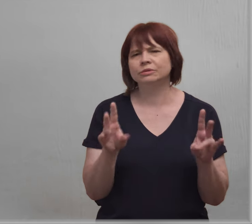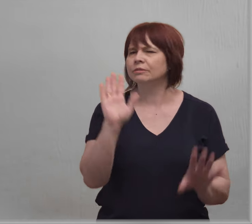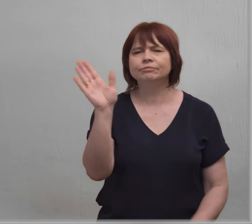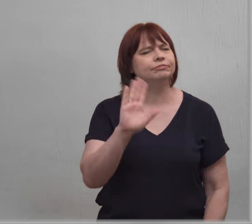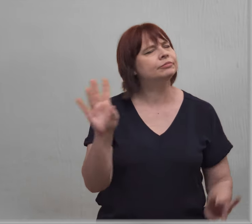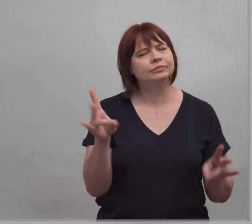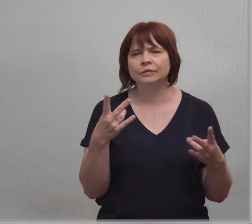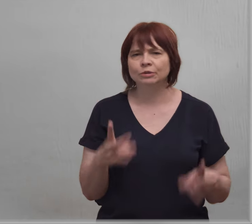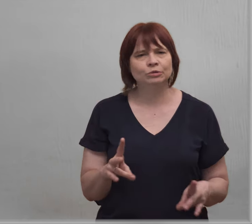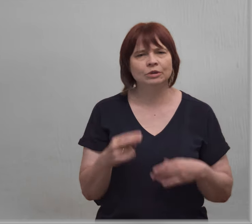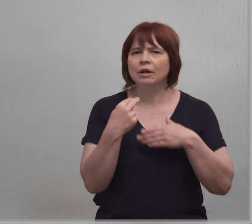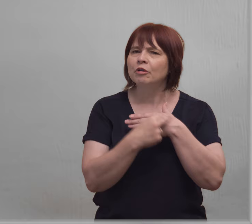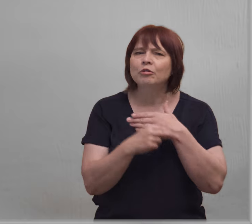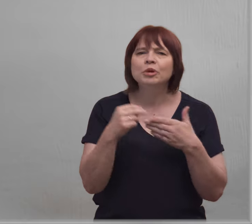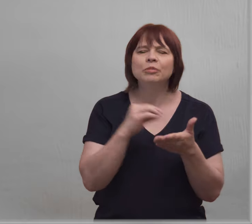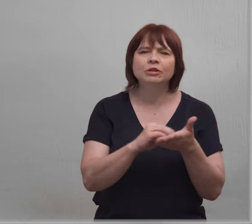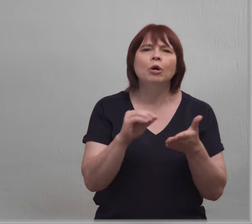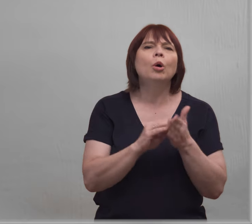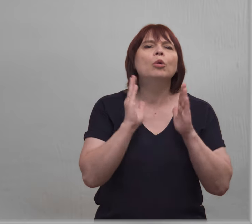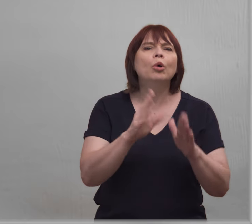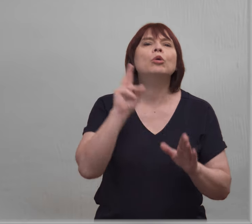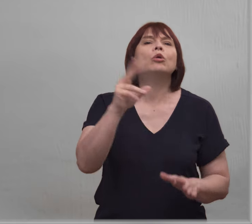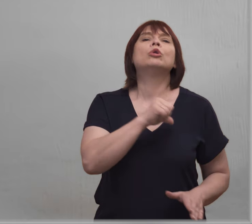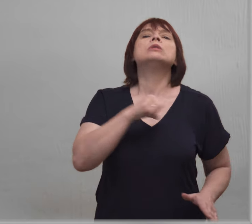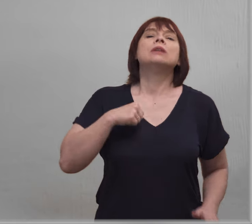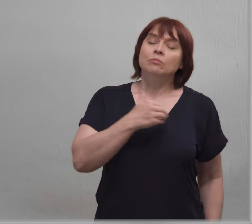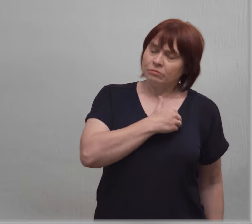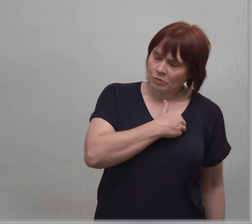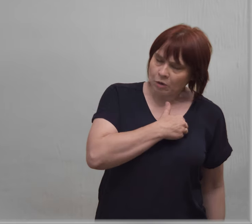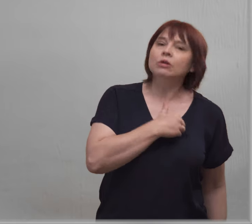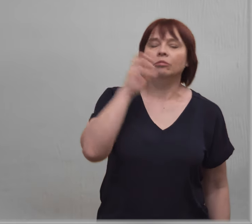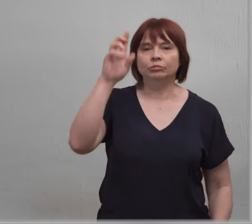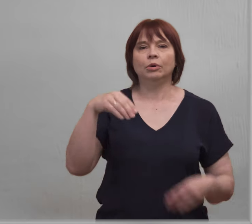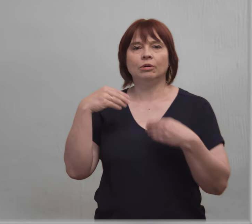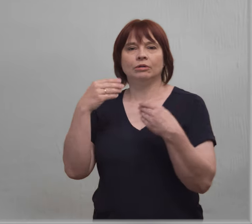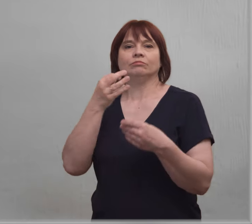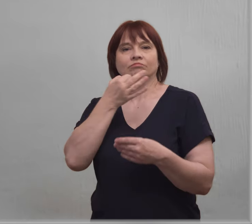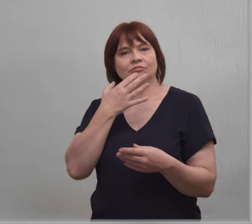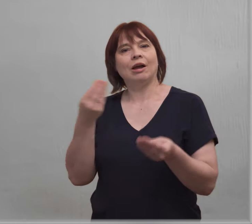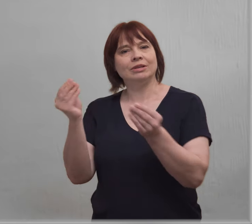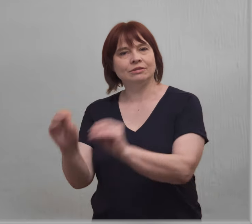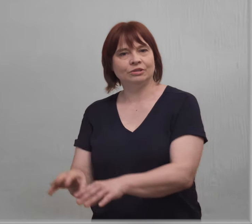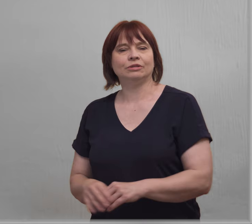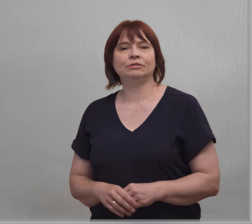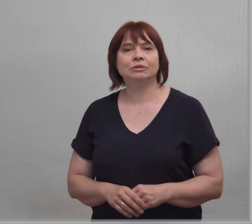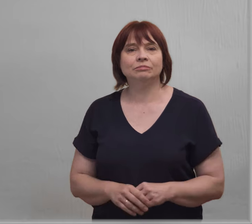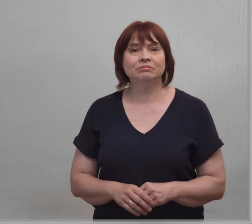Божие говорит, что доброхотно дающего любит Бог. Не какого-то другого, именно доброхотно дающего. И еще в одном месте